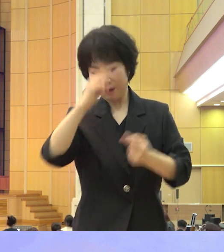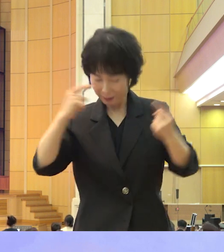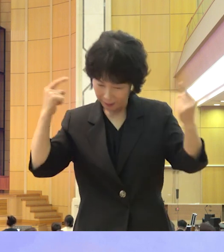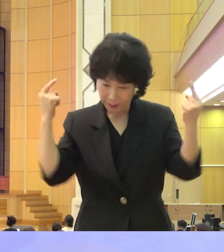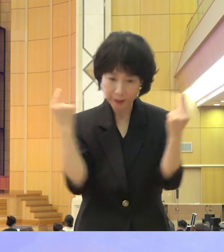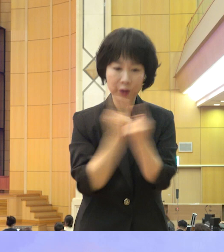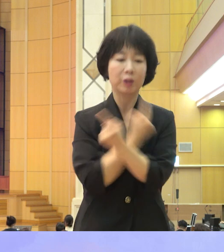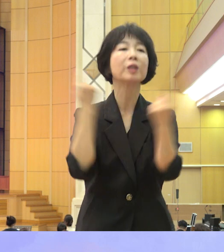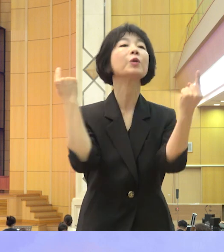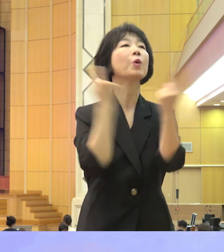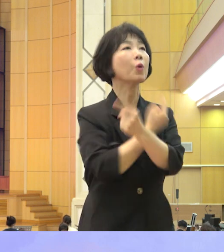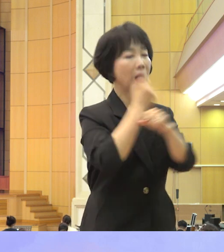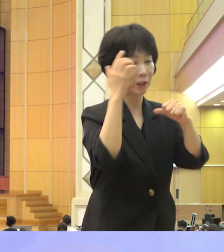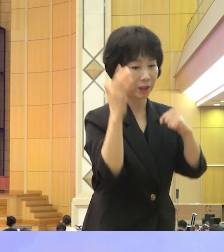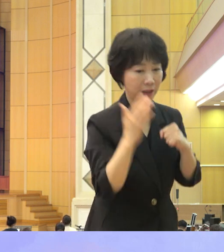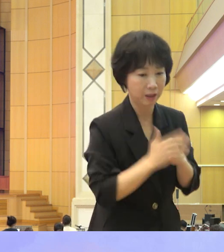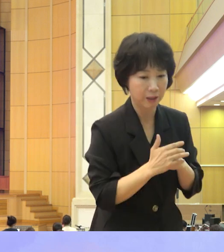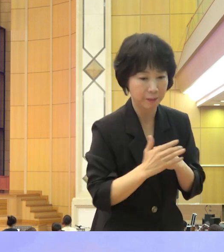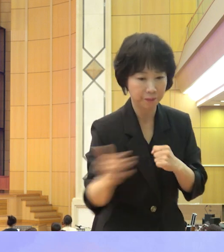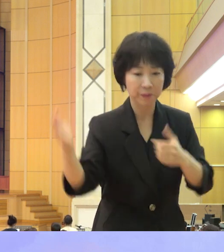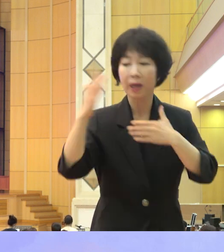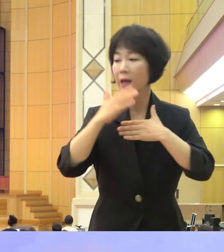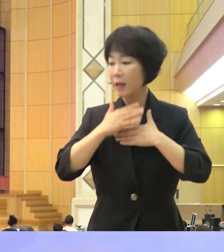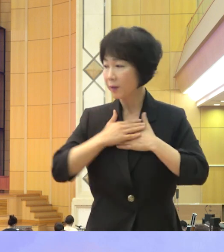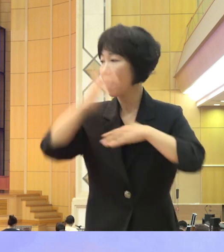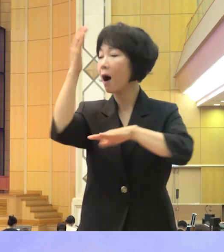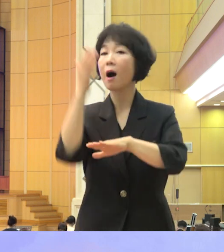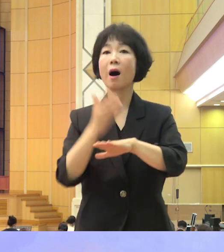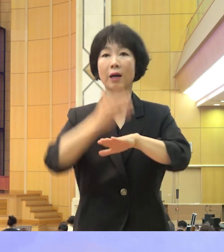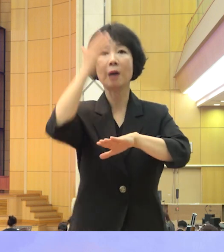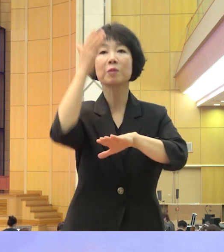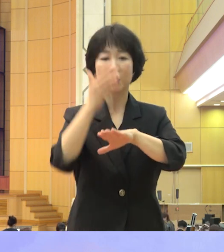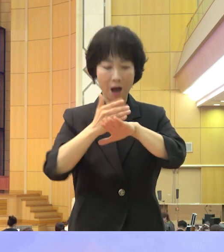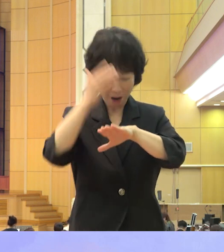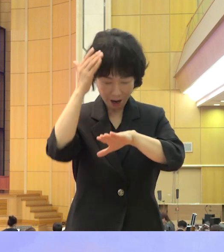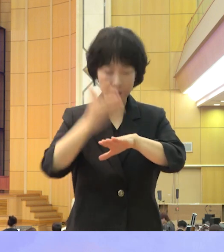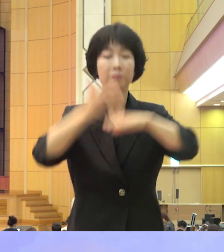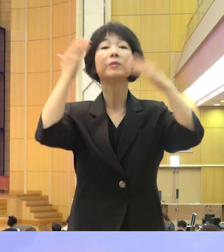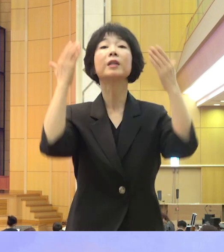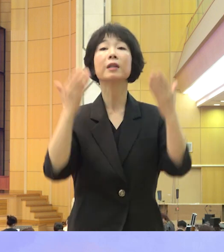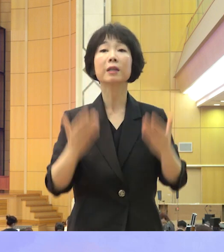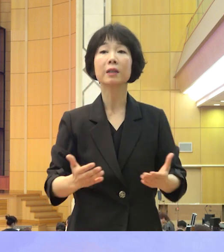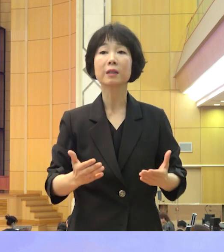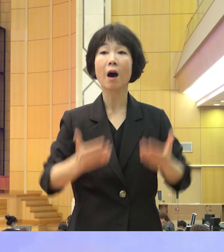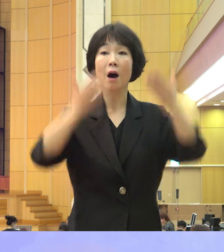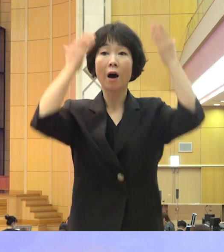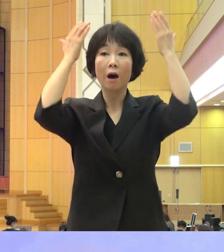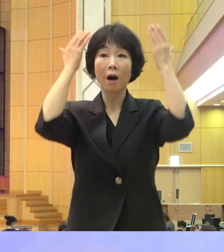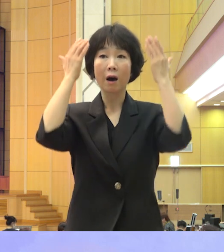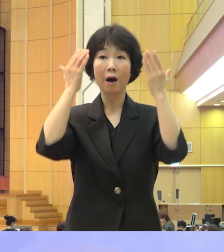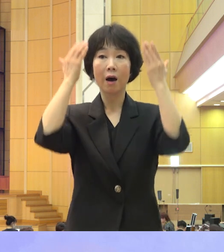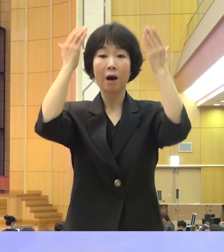주님 나를 치유하시니 나